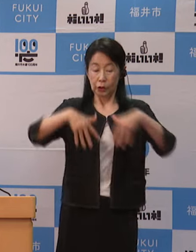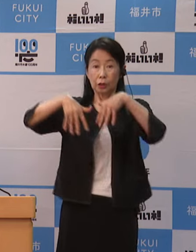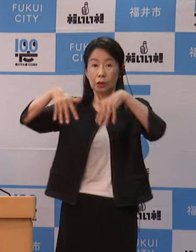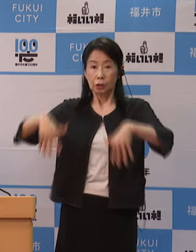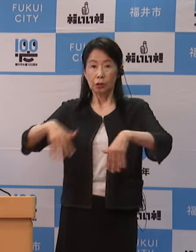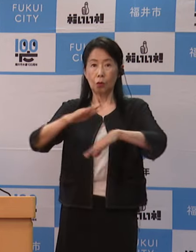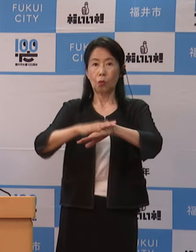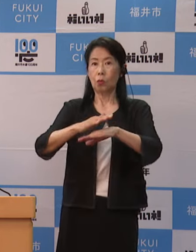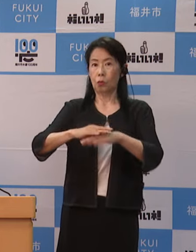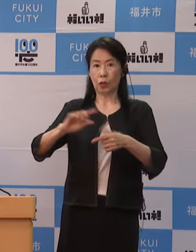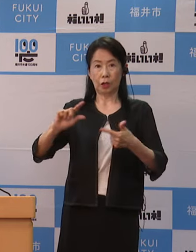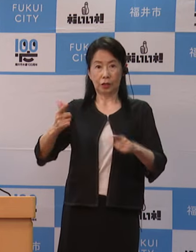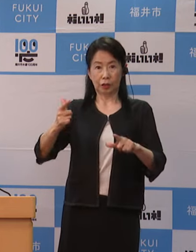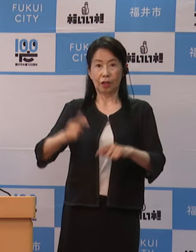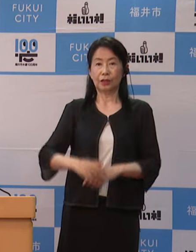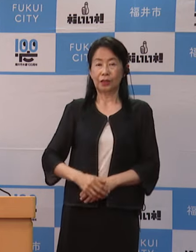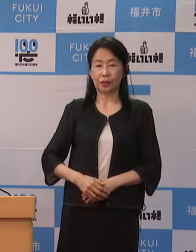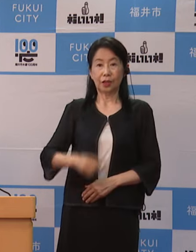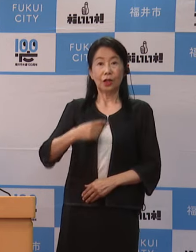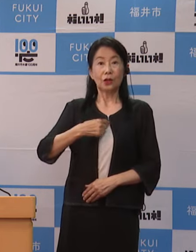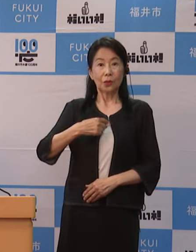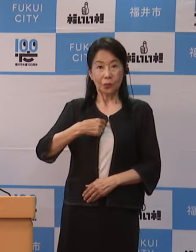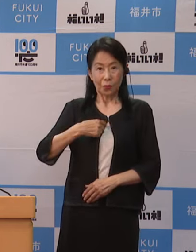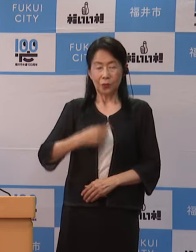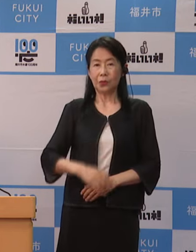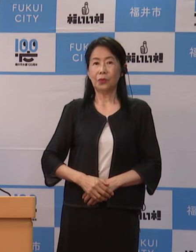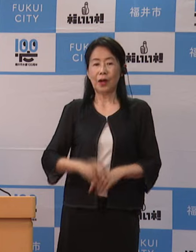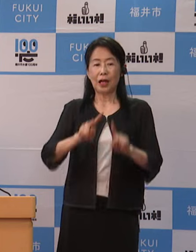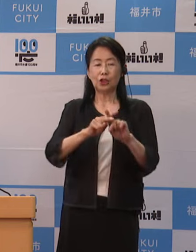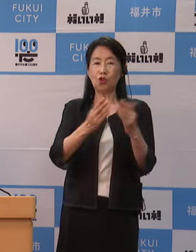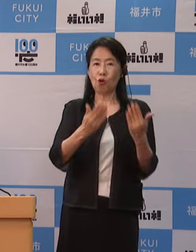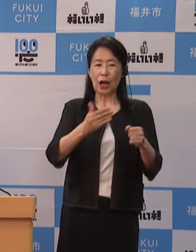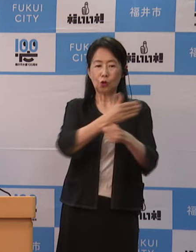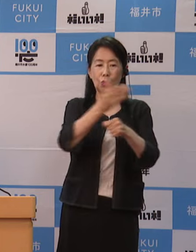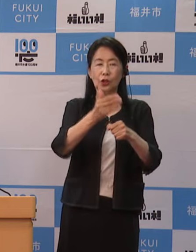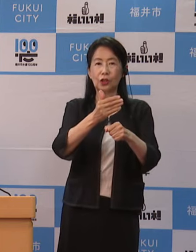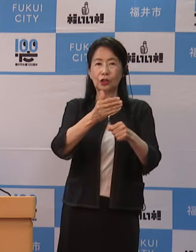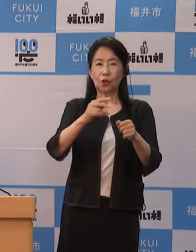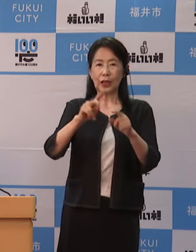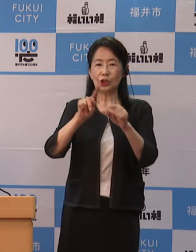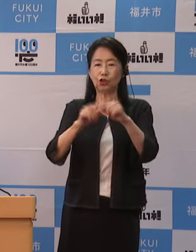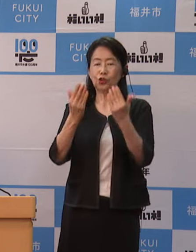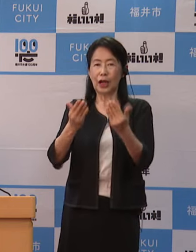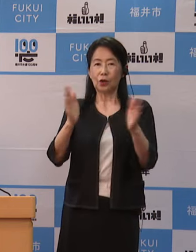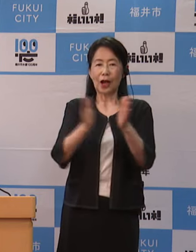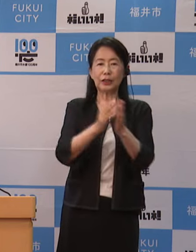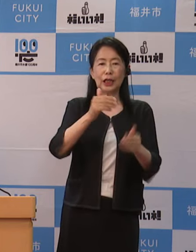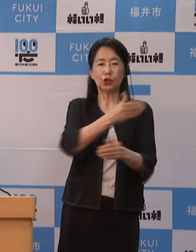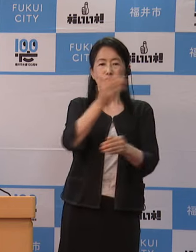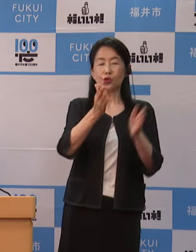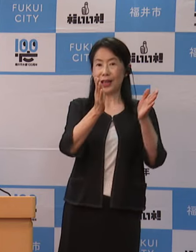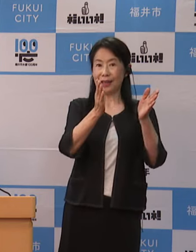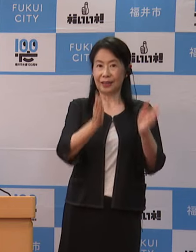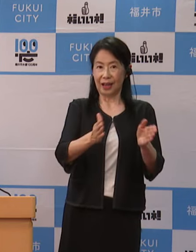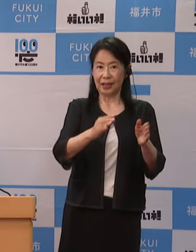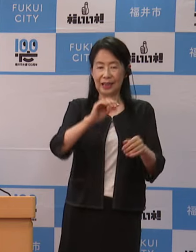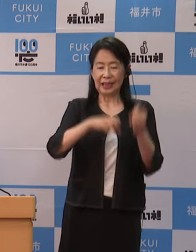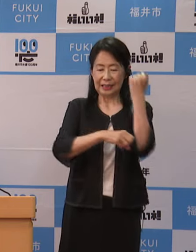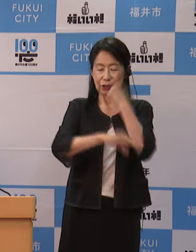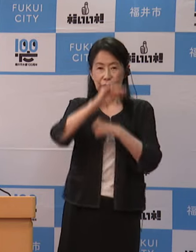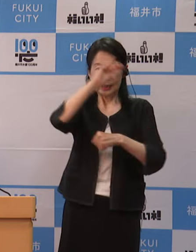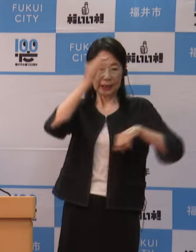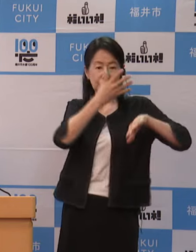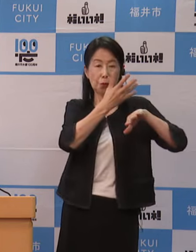、我々としては9年生できっちり義務教育をやって、まあ、いわゆる基礎的な、まあ、知識なりを身につけるということ